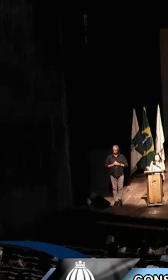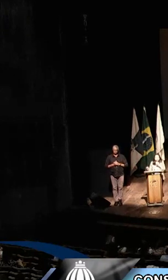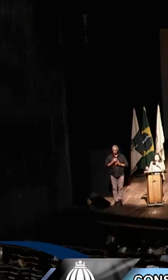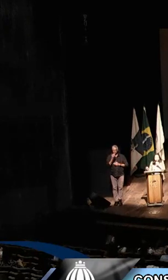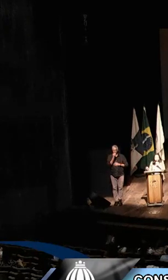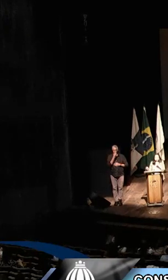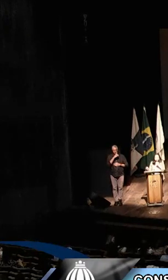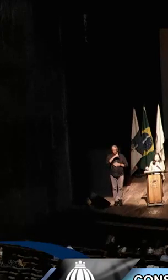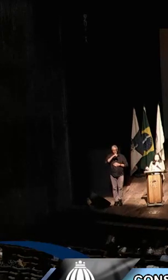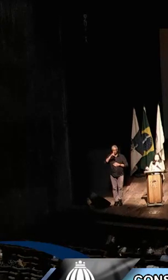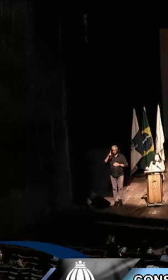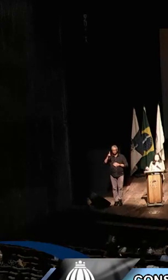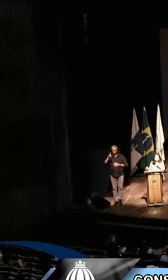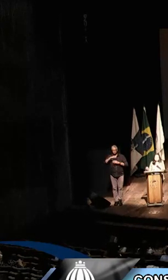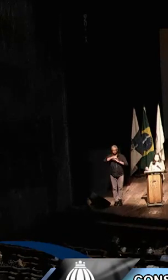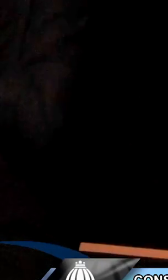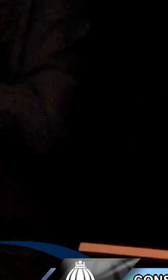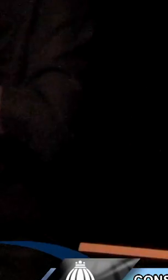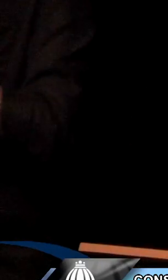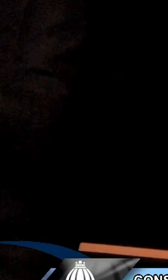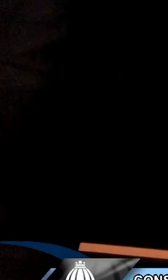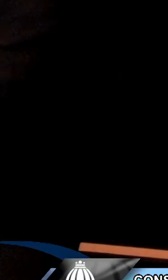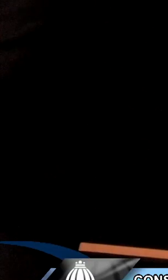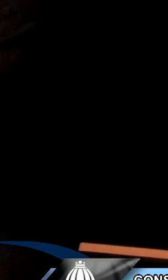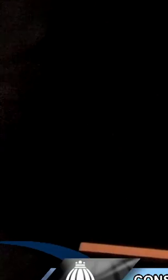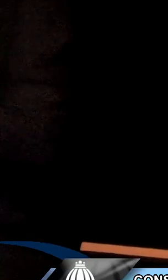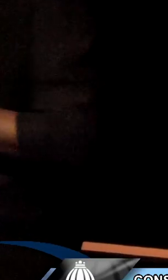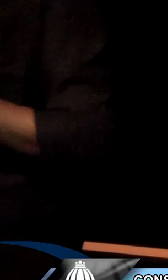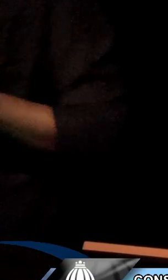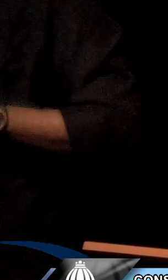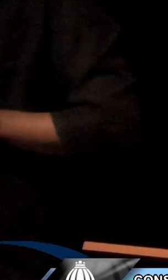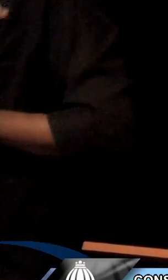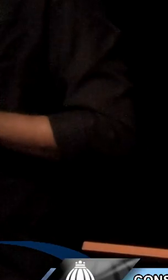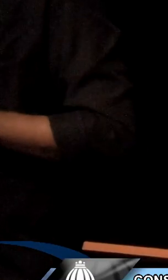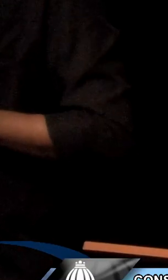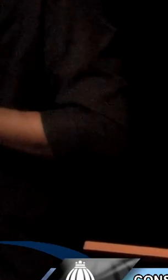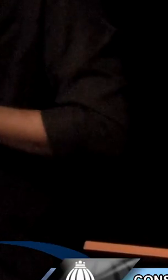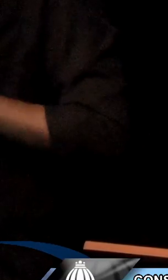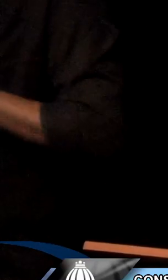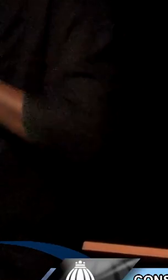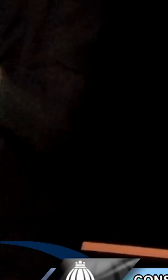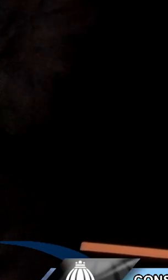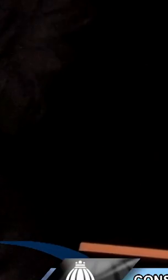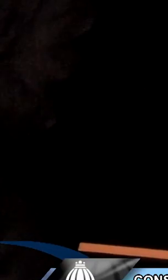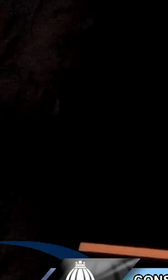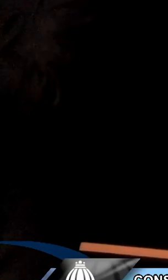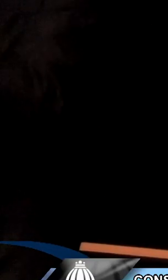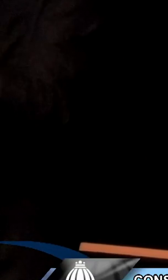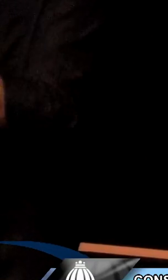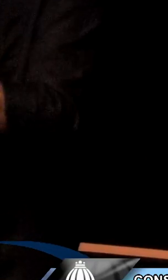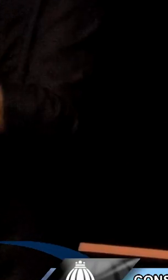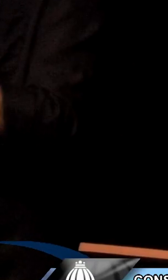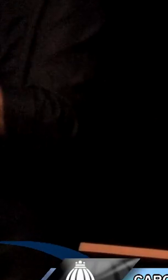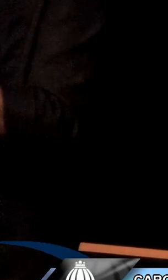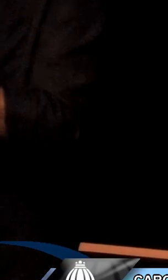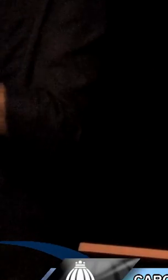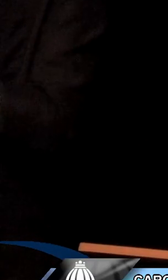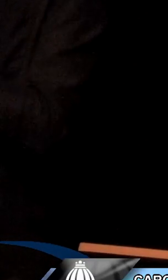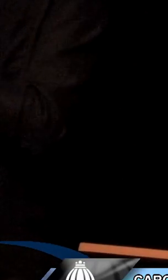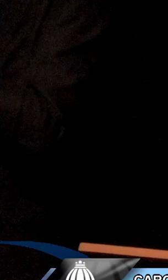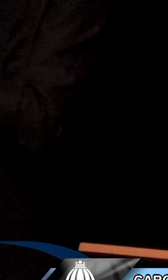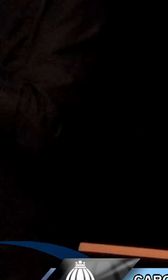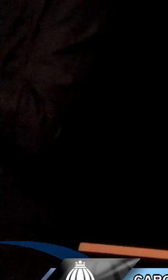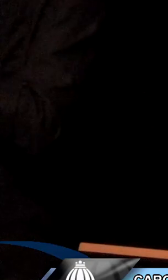bom dia a todos e todas é um prazer estar aqui foi muito legal a Sandra começar fazendo essa chamada